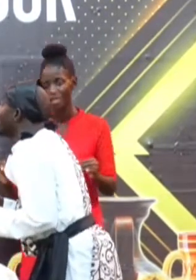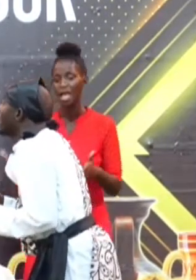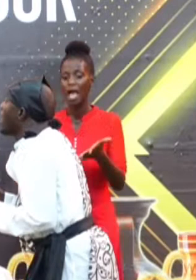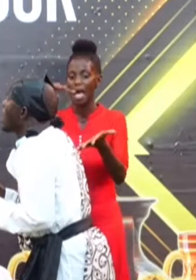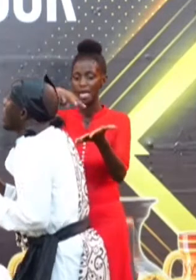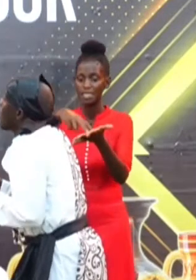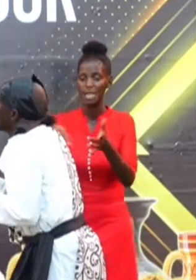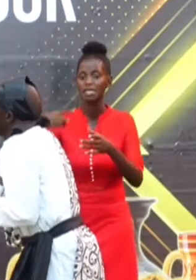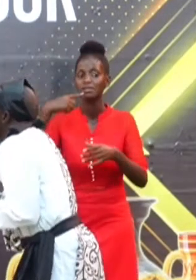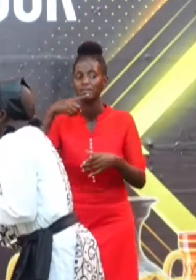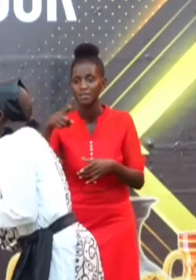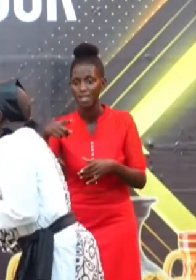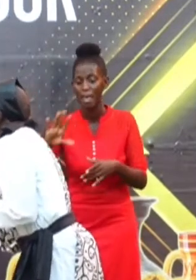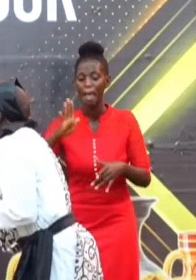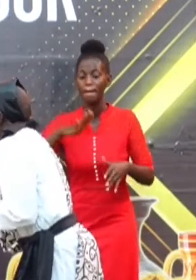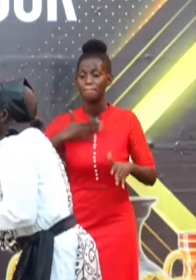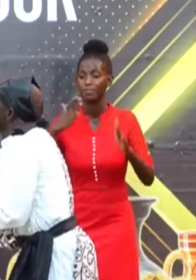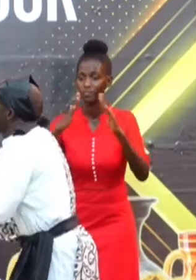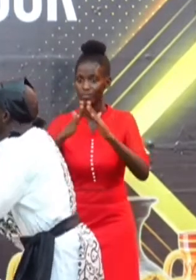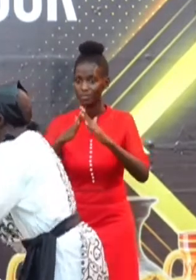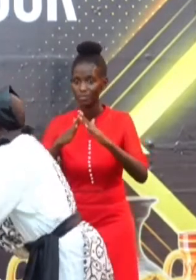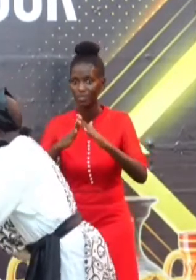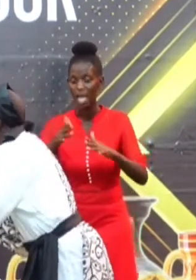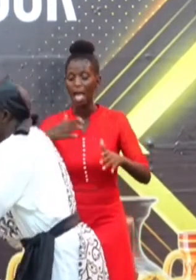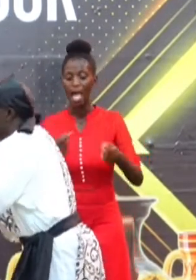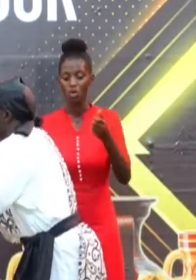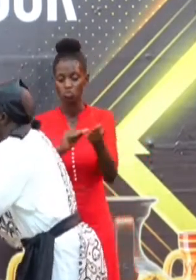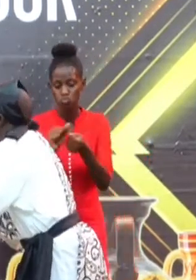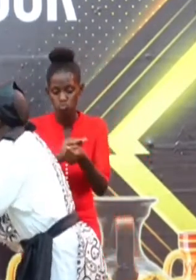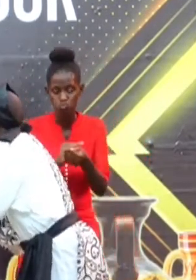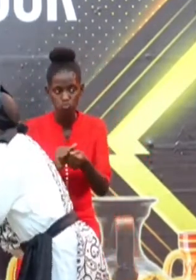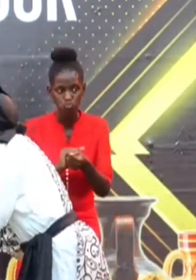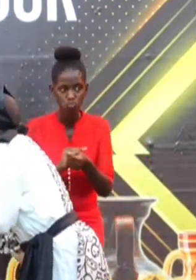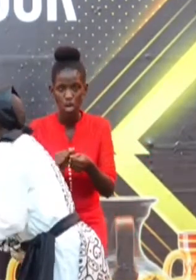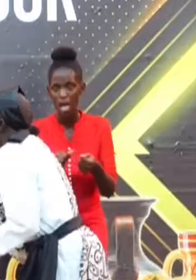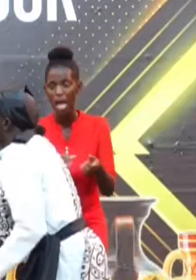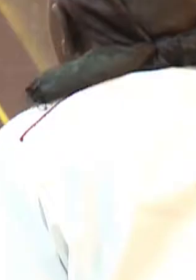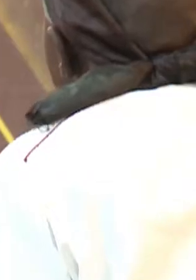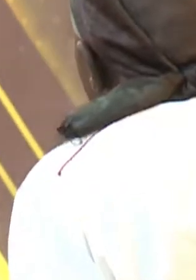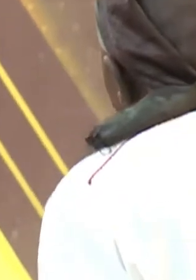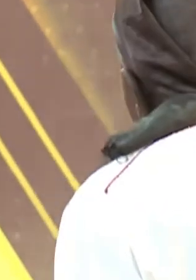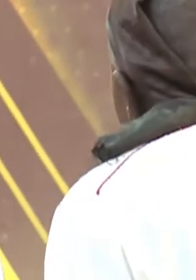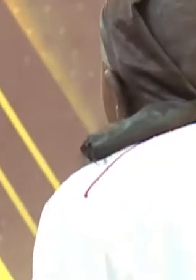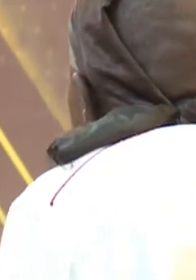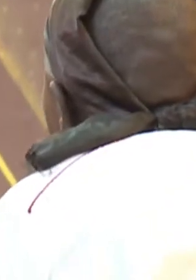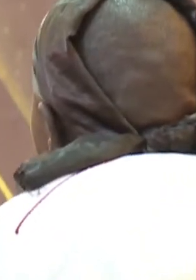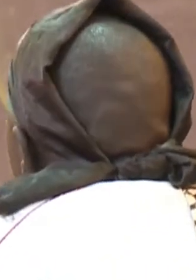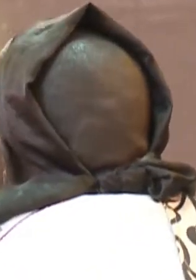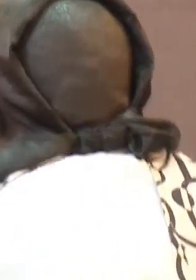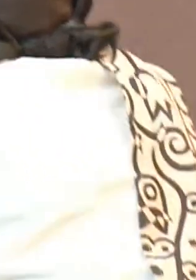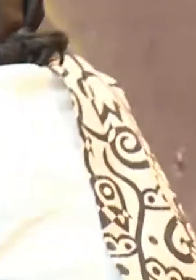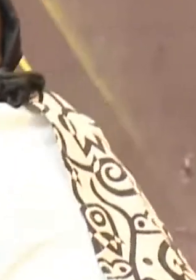njogere ewange nzaayoza ebintu nzaatwala abaana ate oba oliawo ne poti